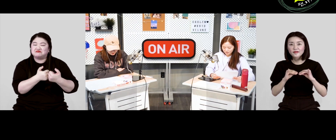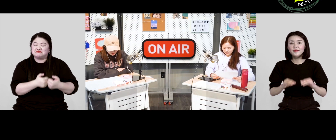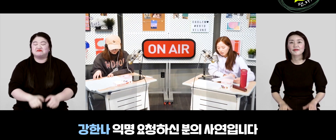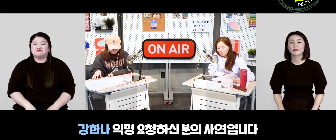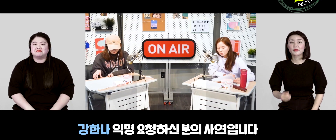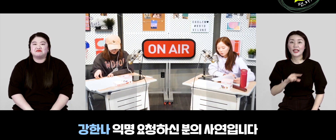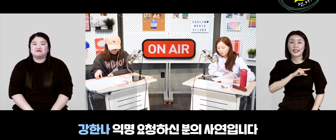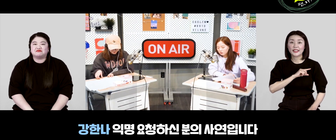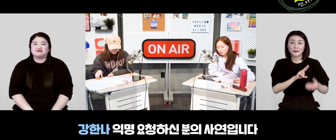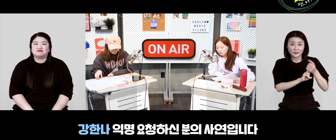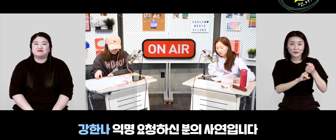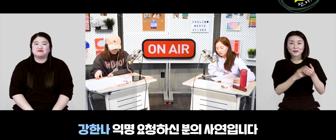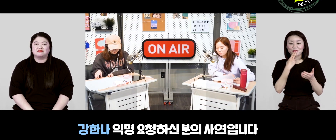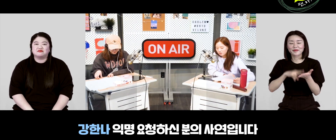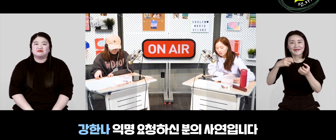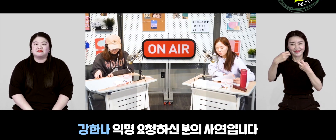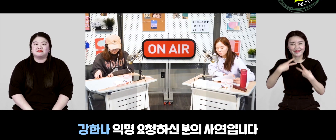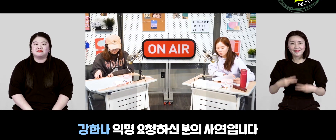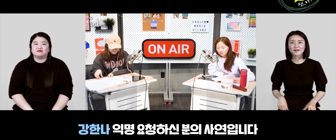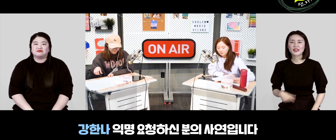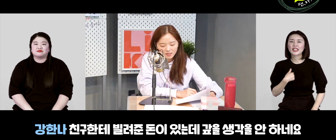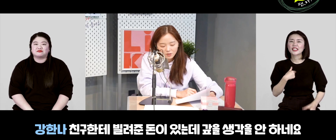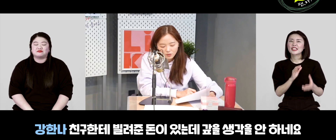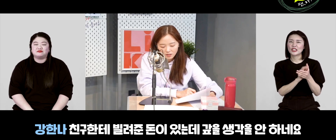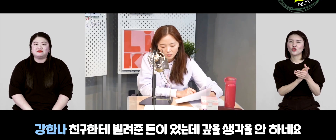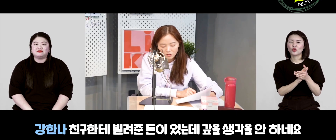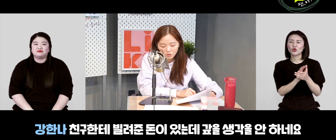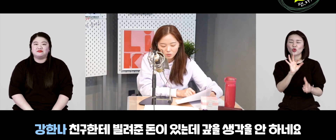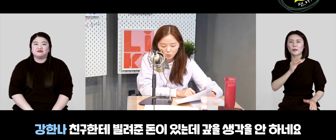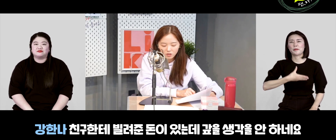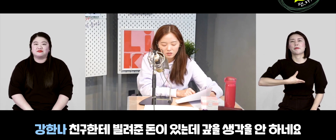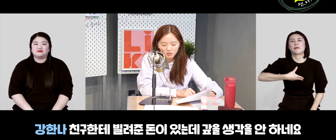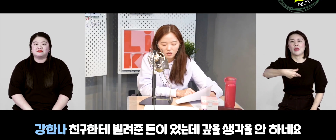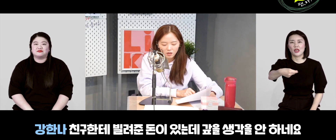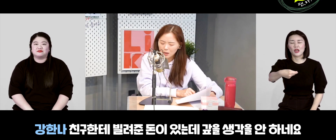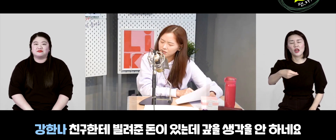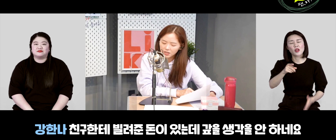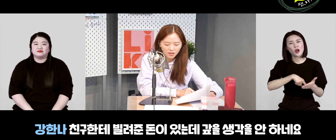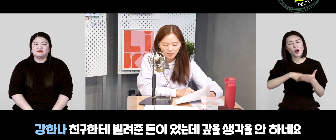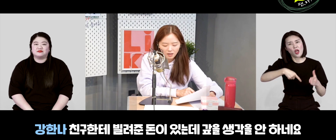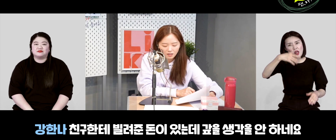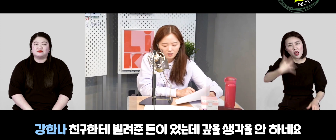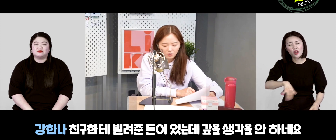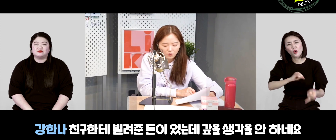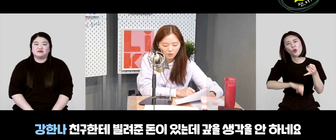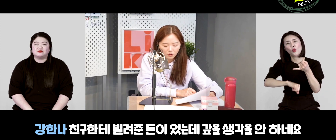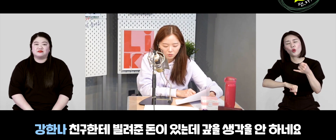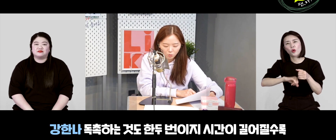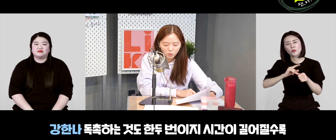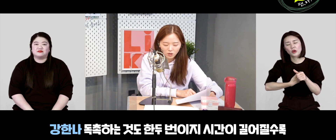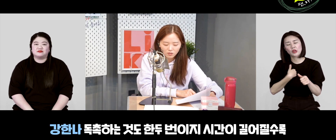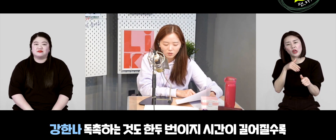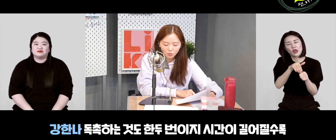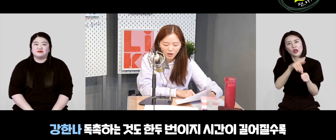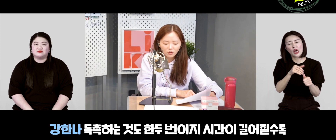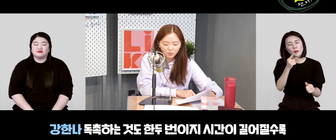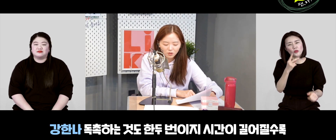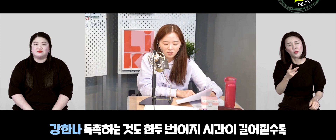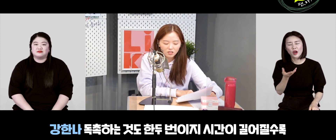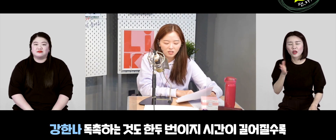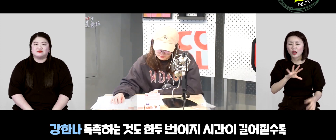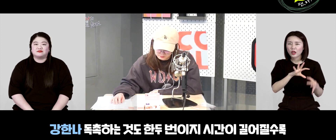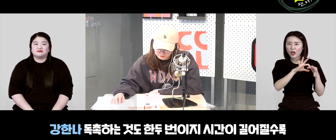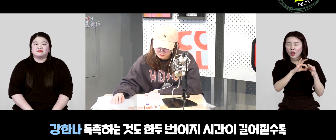그쵸? 네. 익명 요청하신 분의 사연입니다. 친구한테 빌려준 돈이 있는데 갚을 생각을 안 하네요. 독촉하는 것도